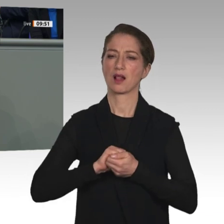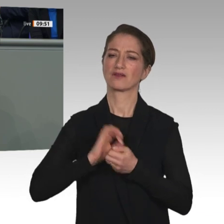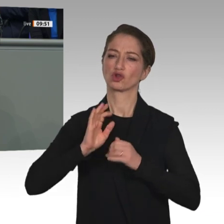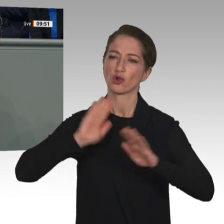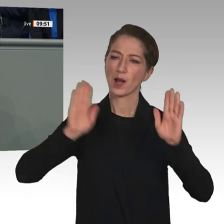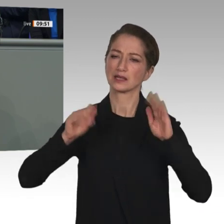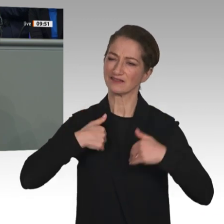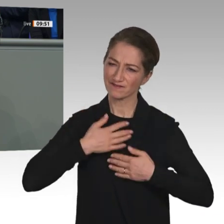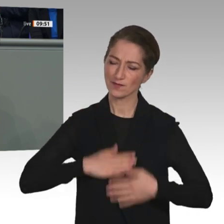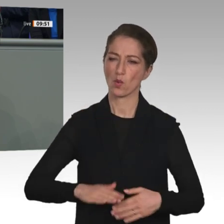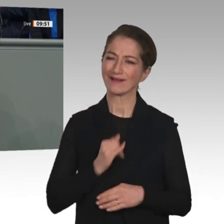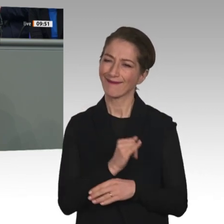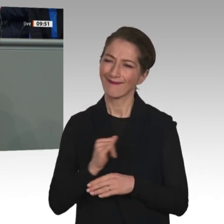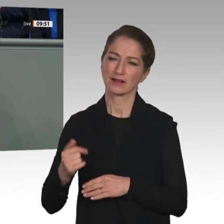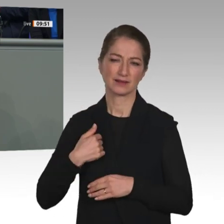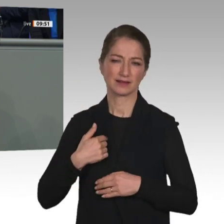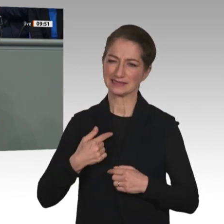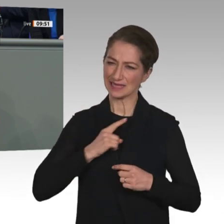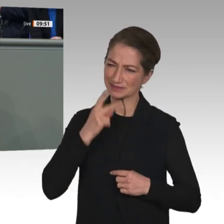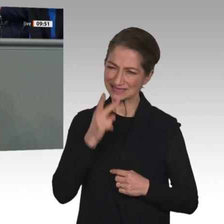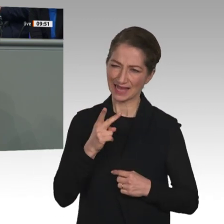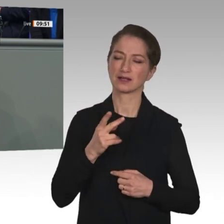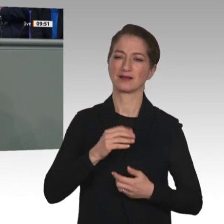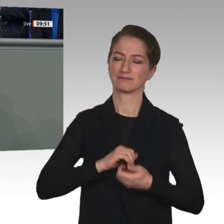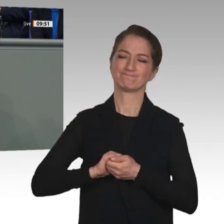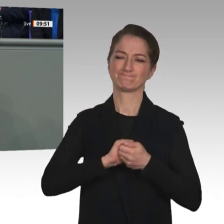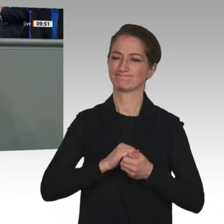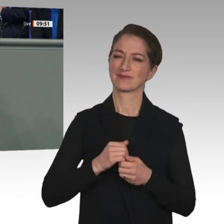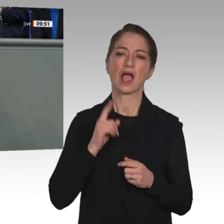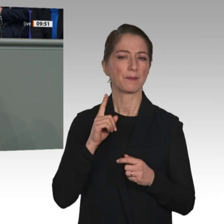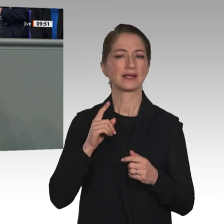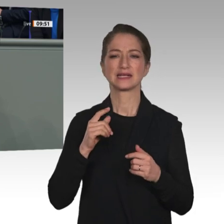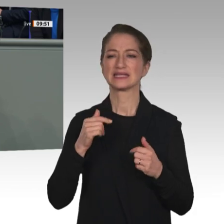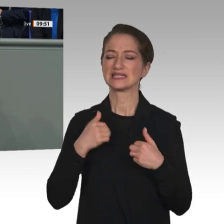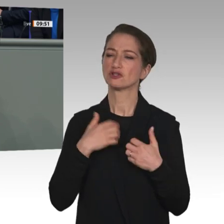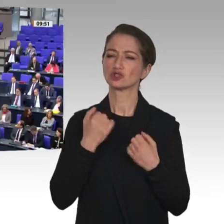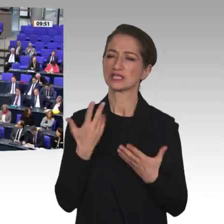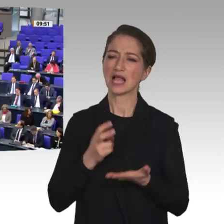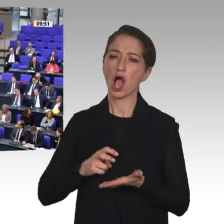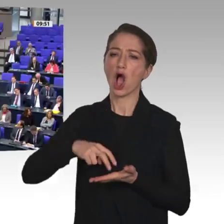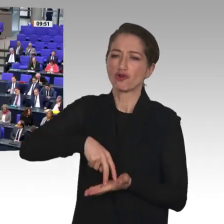Demokratinnen und Demokraten. Aber es braucht jetzt vor allem einen Aufstand der Zuständigen.